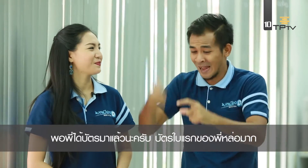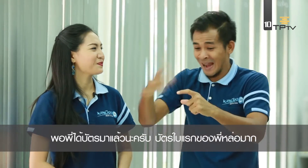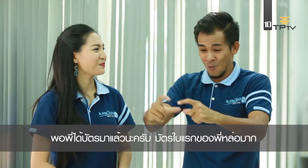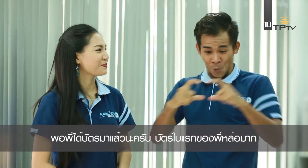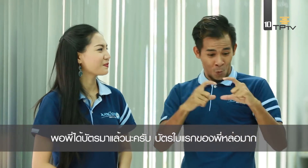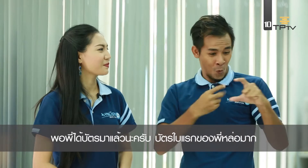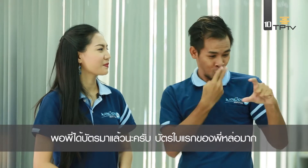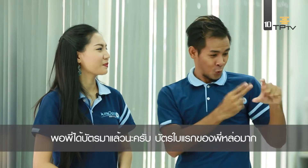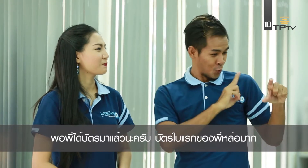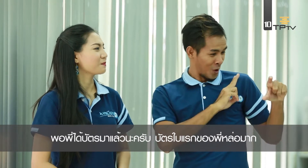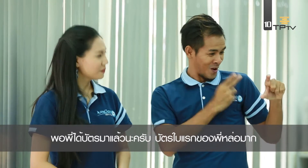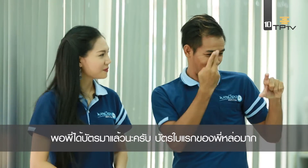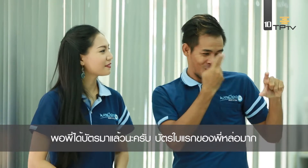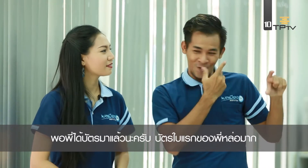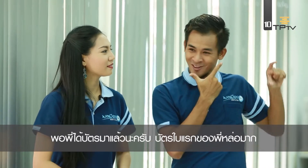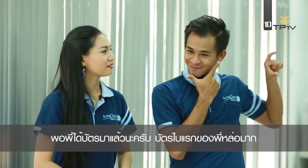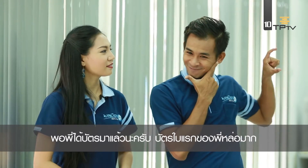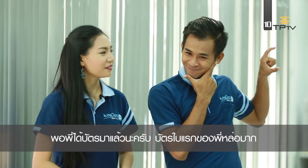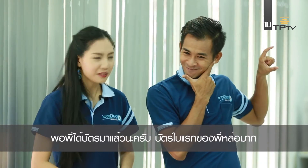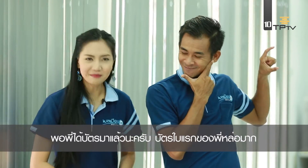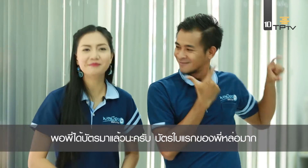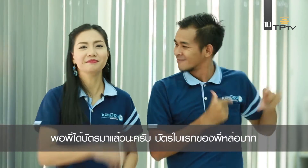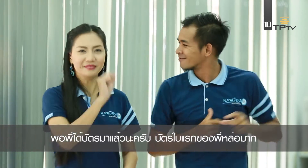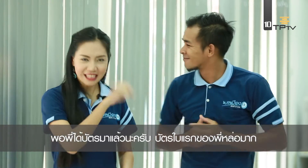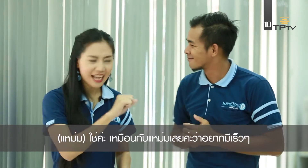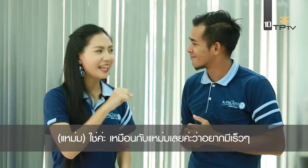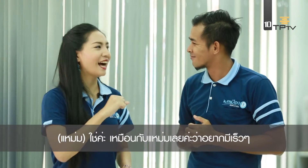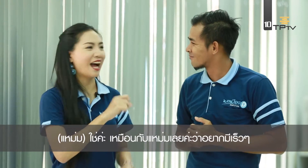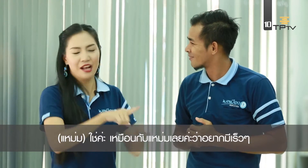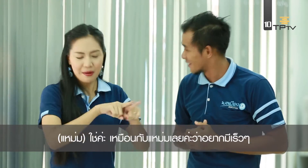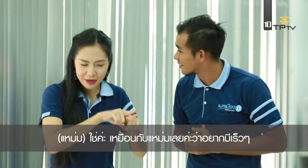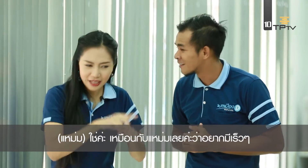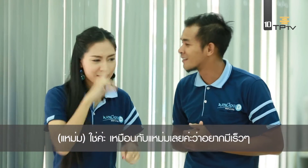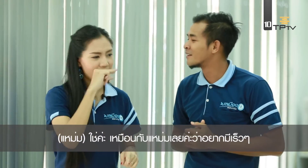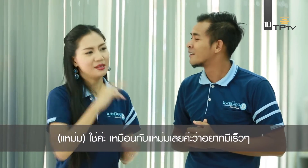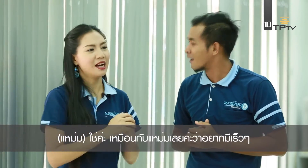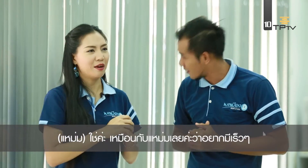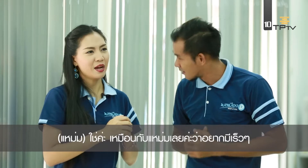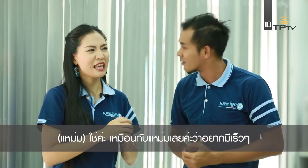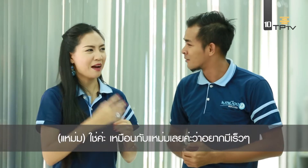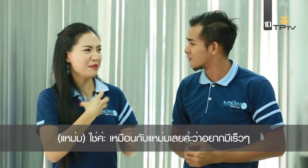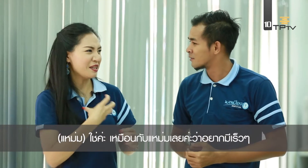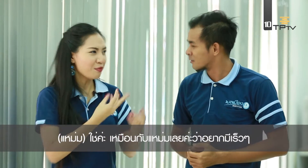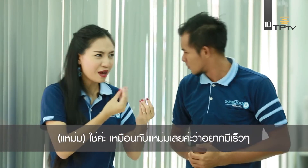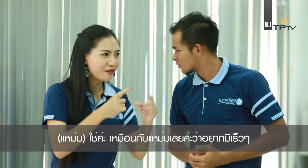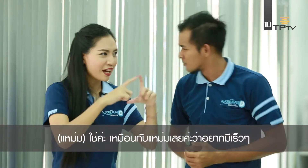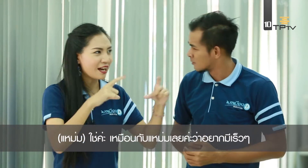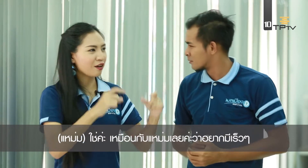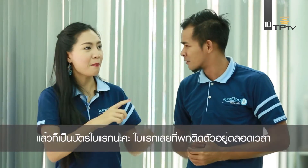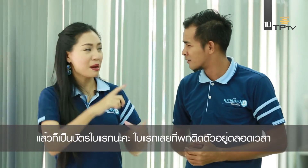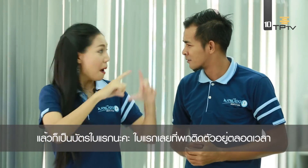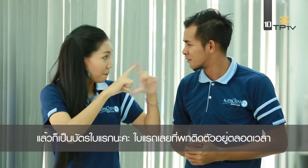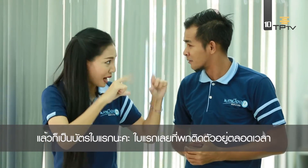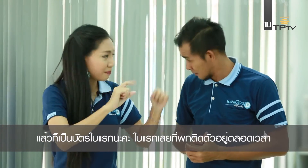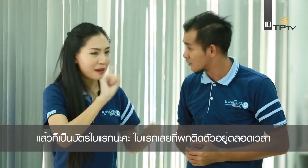แล้วนะครับบัตรใบแรกของพี่หล่อมาก ใช่ค่ะเหมือนกับแมมเลยค่ะว่าอยากมีเร็วๆนะคะ